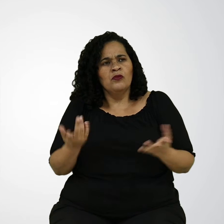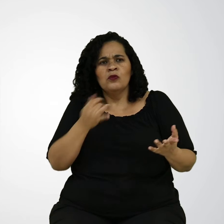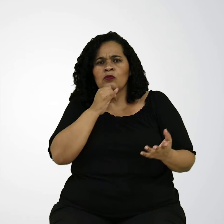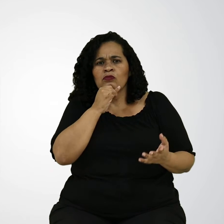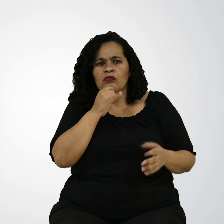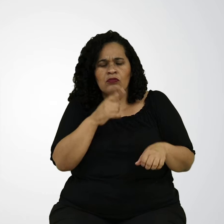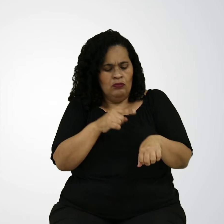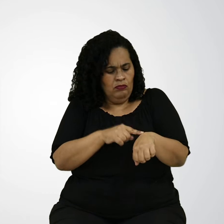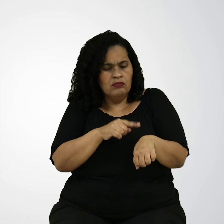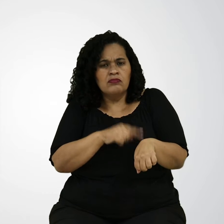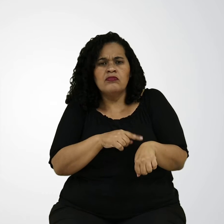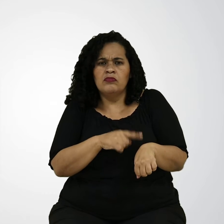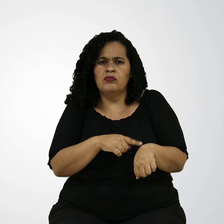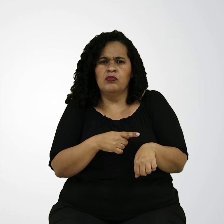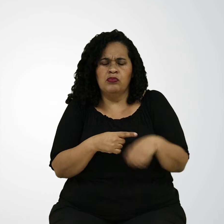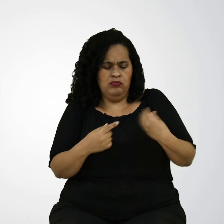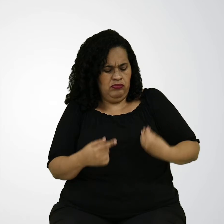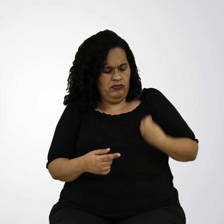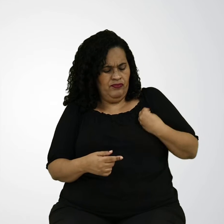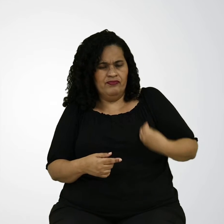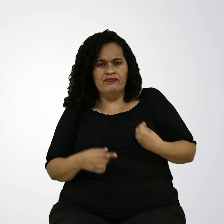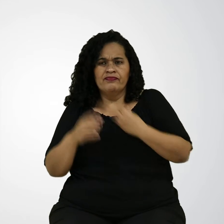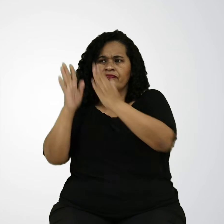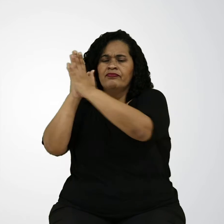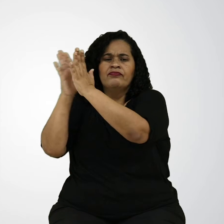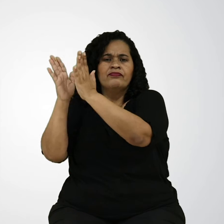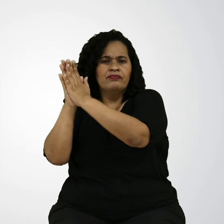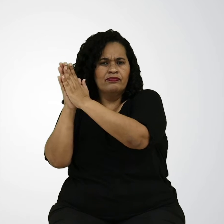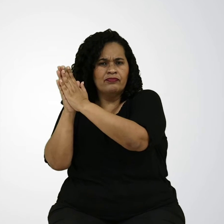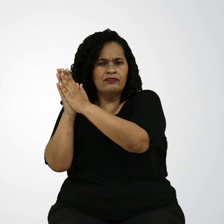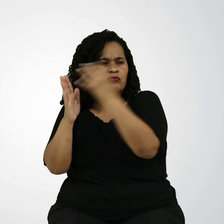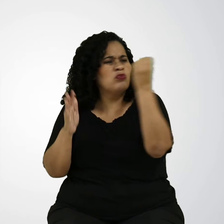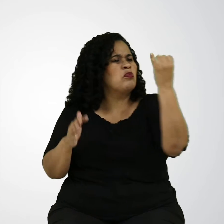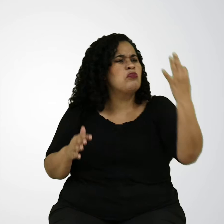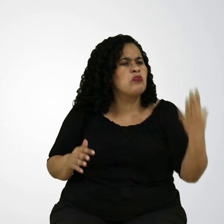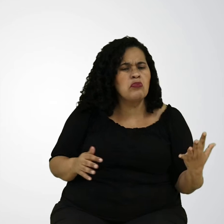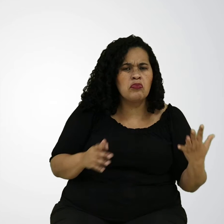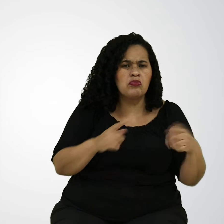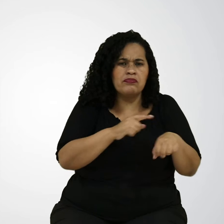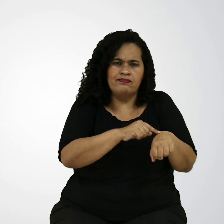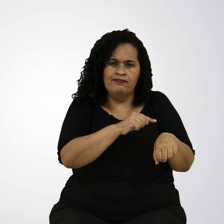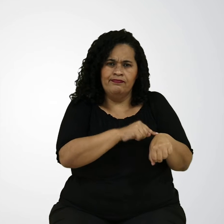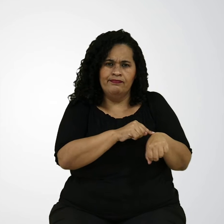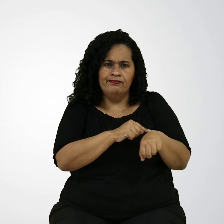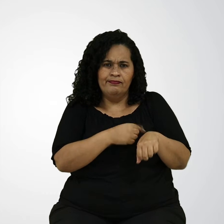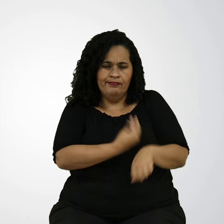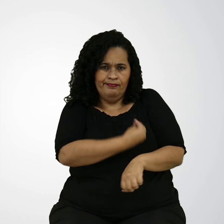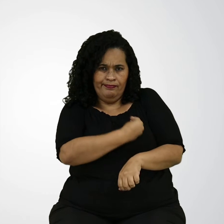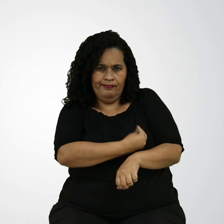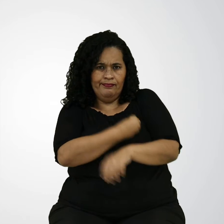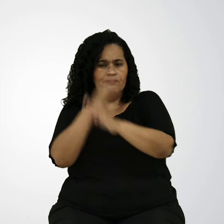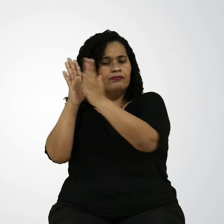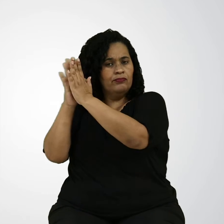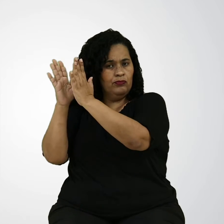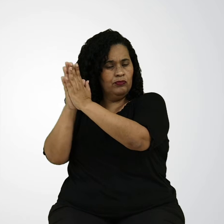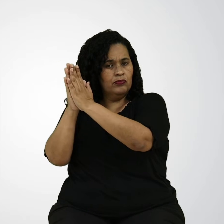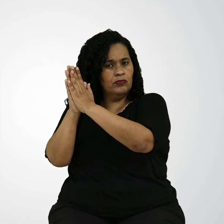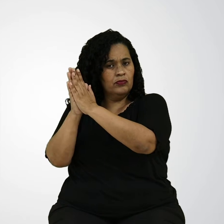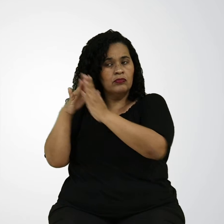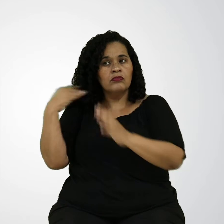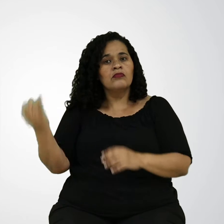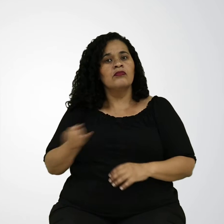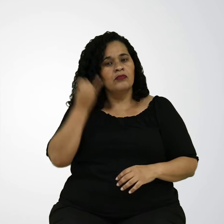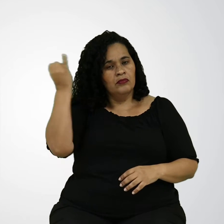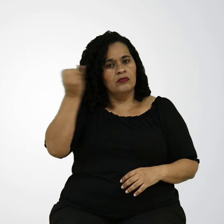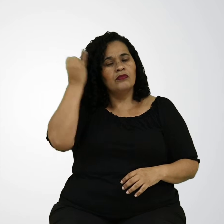investe na nossa vida de oração? Quanto tempo investimos na nossa vida de oração? Então, isso é importante, né?